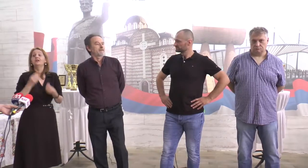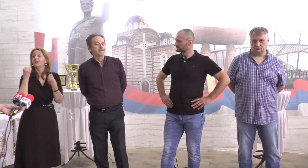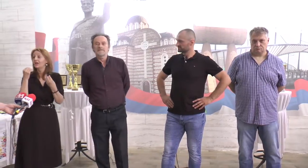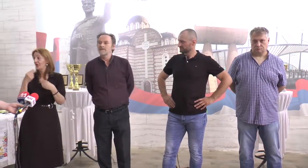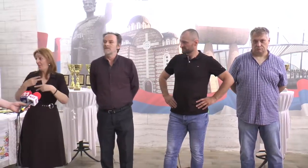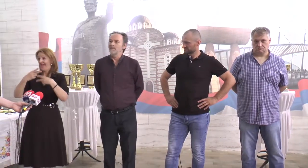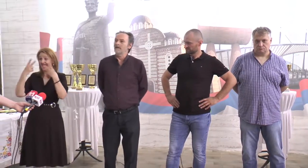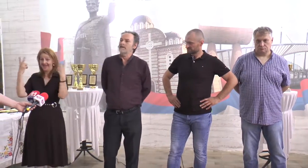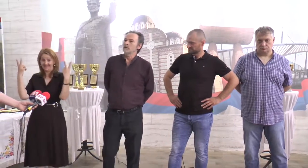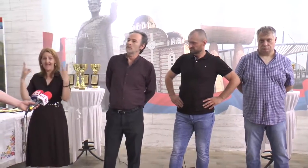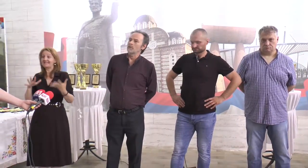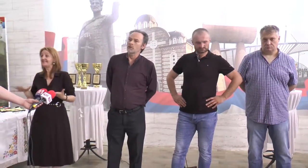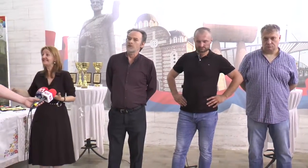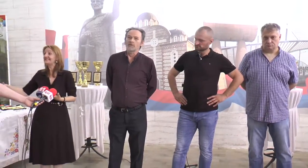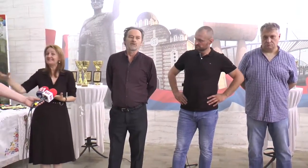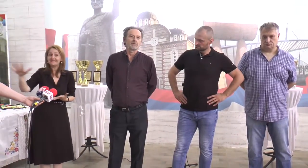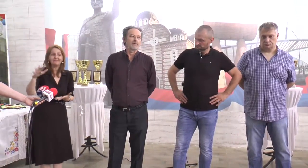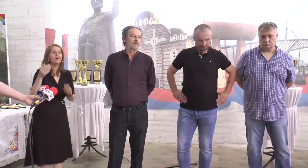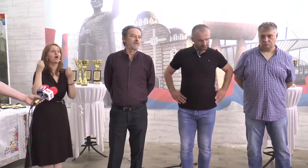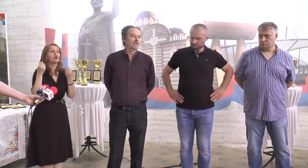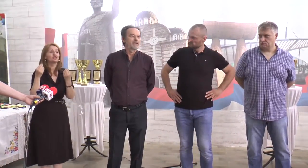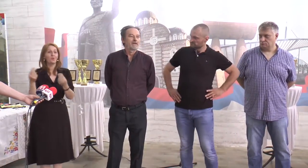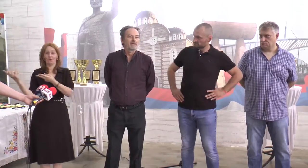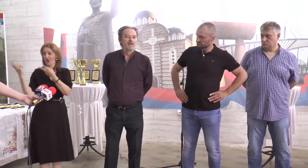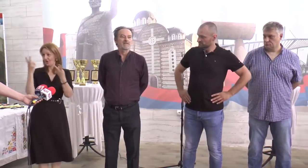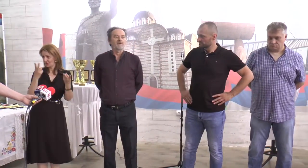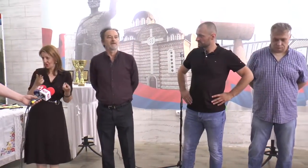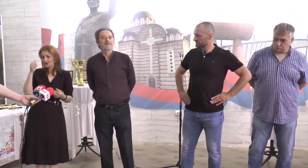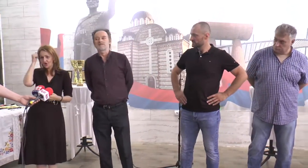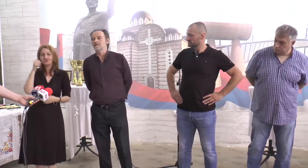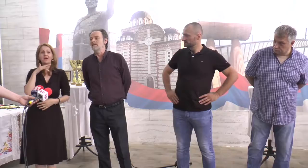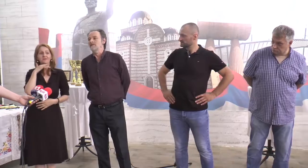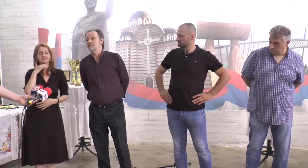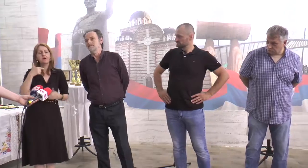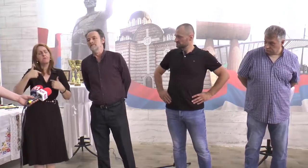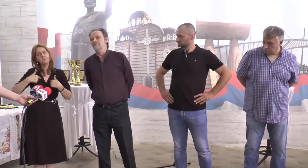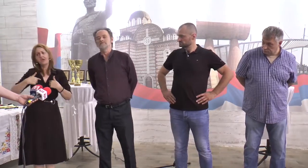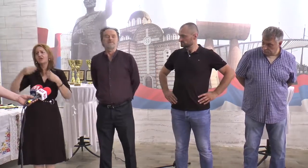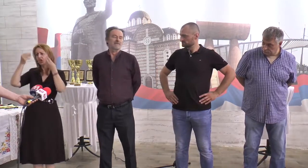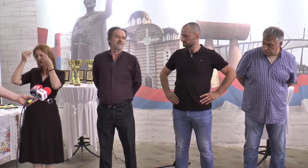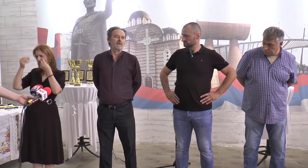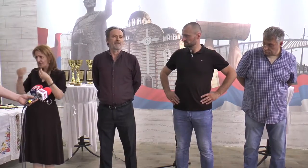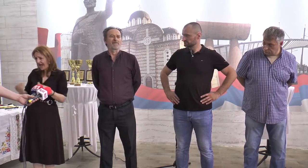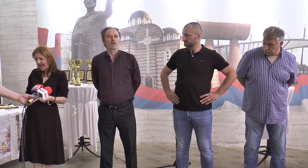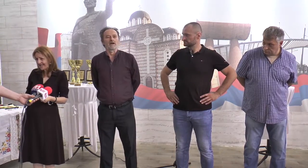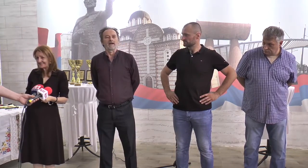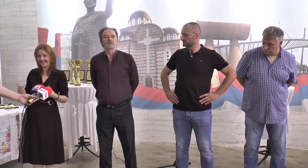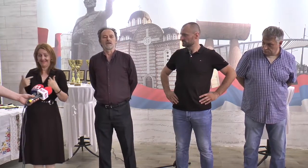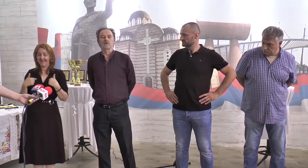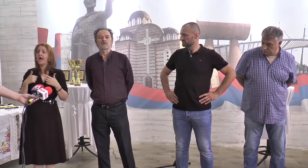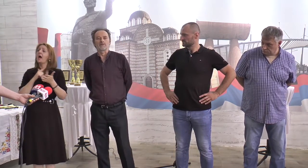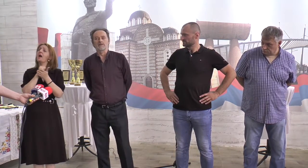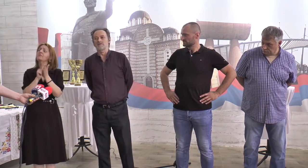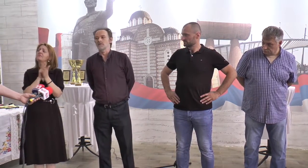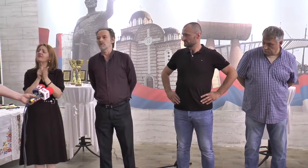Dobar dan svima i dobrodošli u Kosovsku Mitrovicu. Čast mi je da vas iz pripremljenog organa